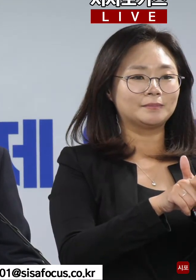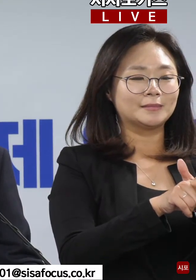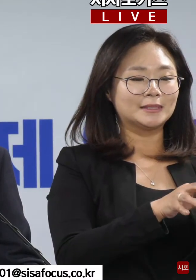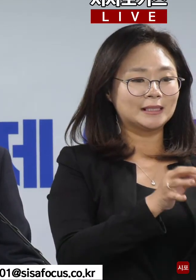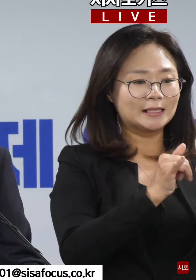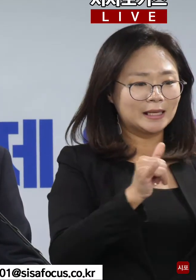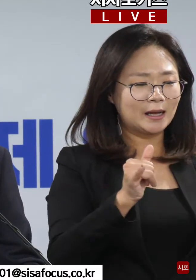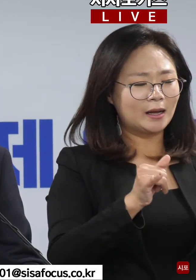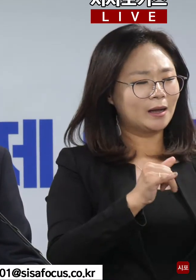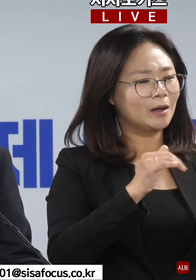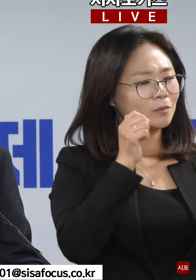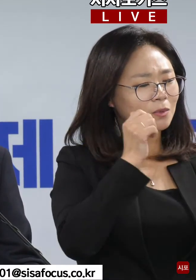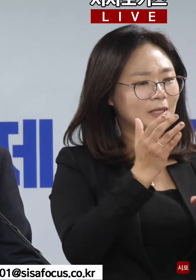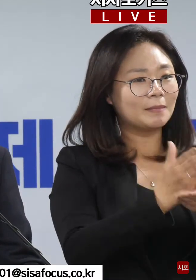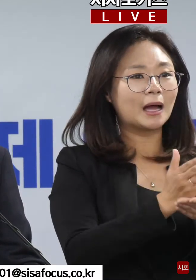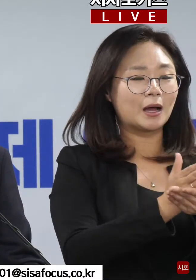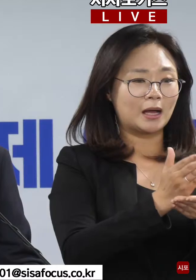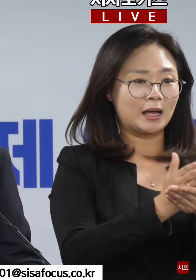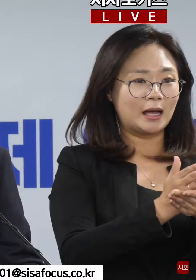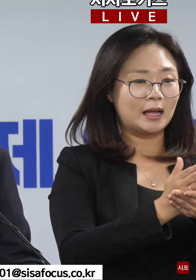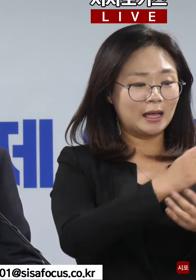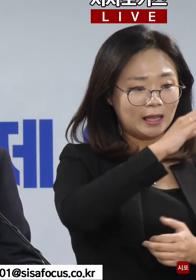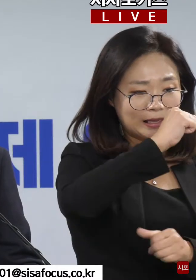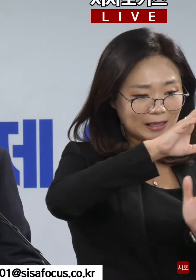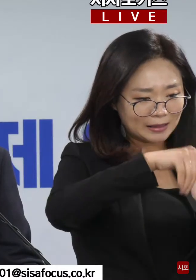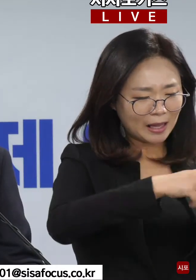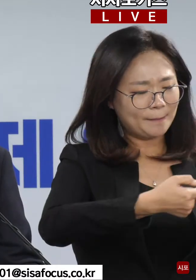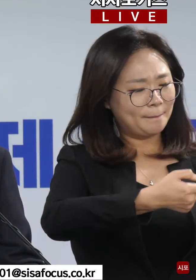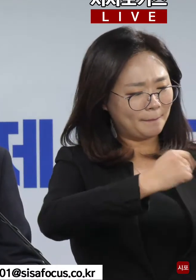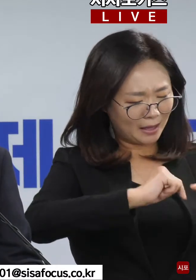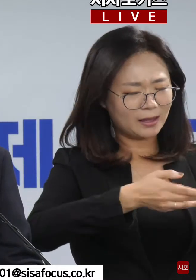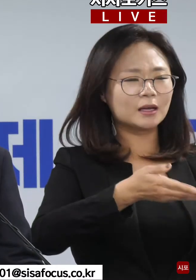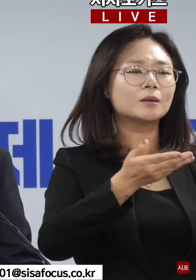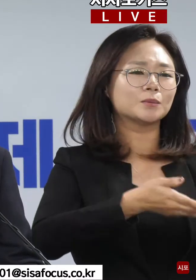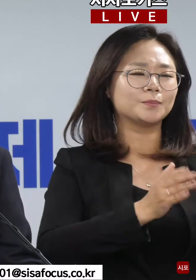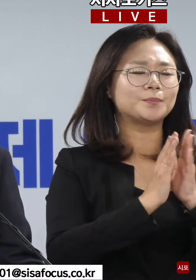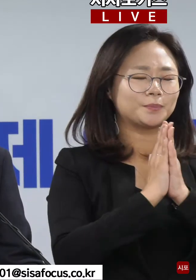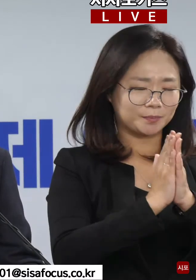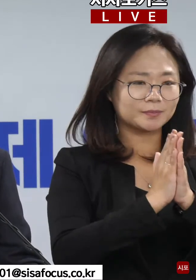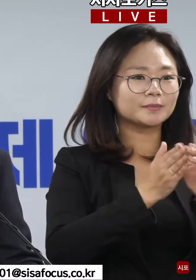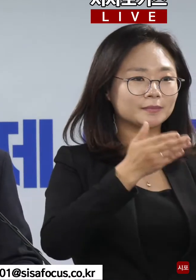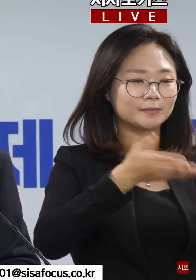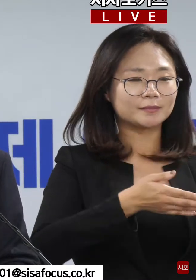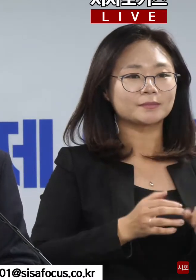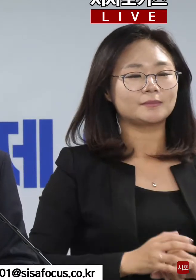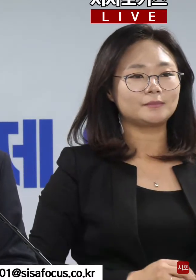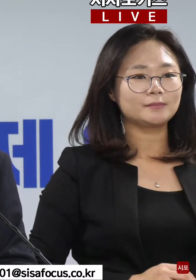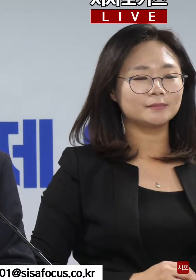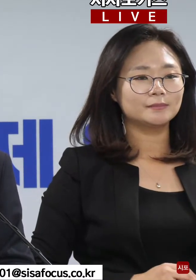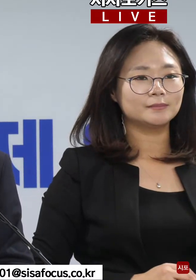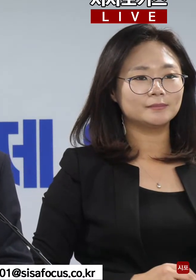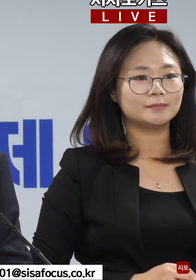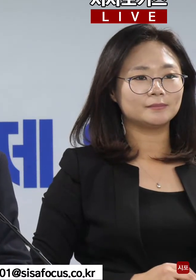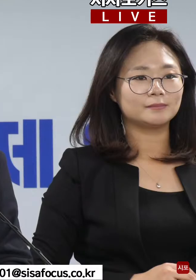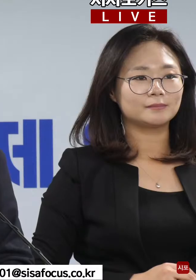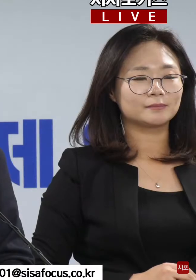정말 모멸하지 마시고요. 이번 추경에 적극적으로 참여해 주시고 협조해 달라는 부탁드립니다.